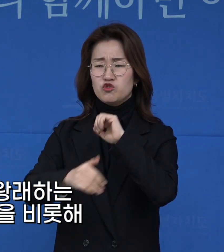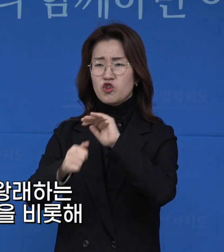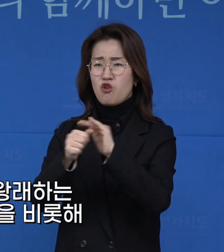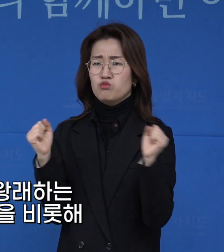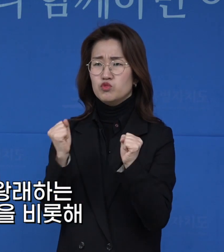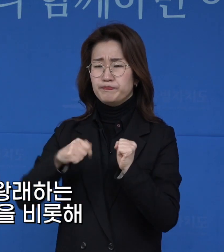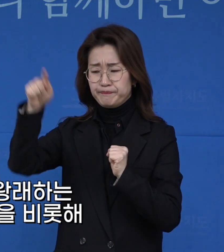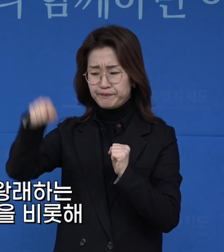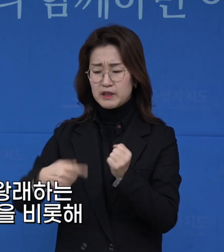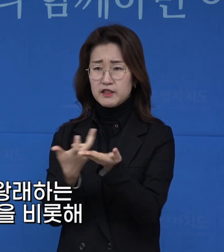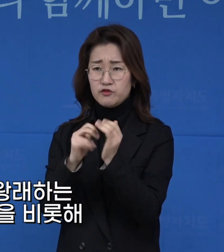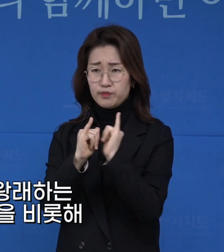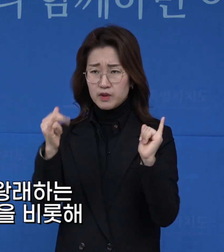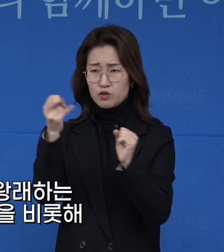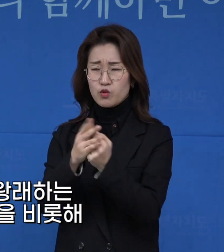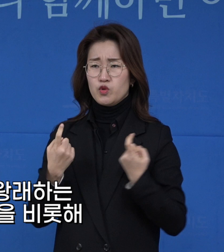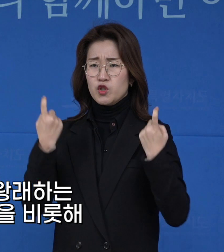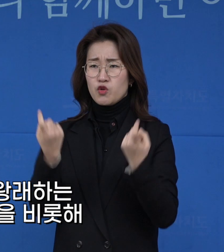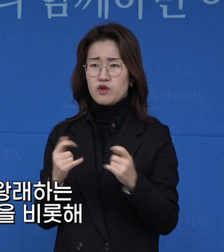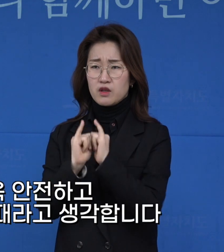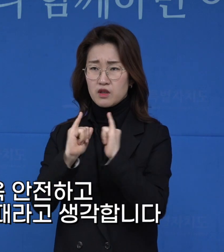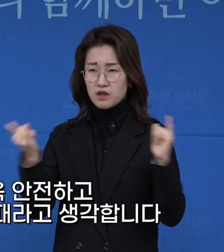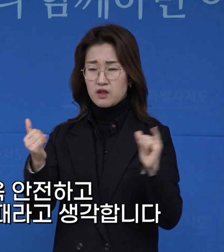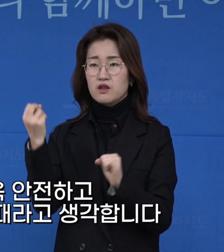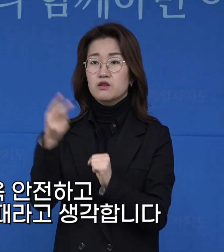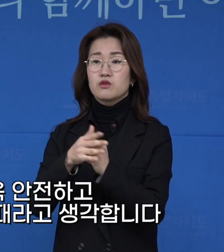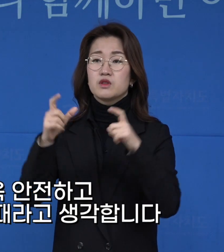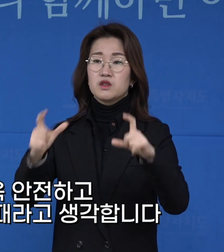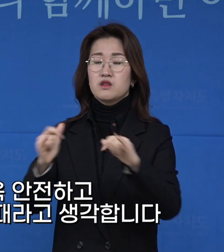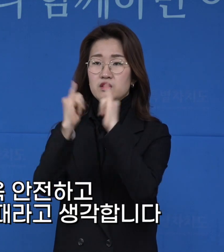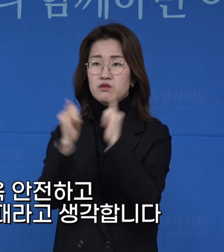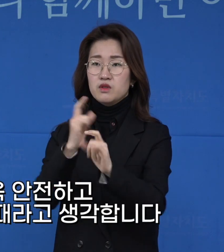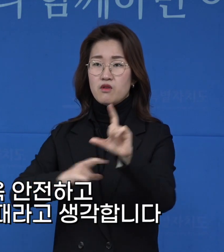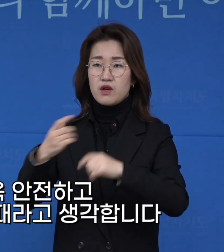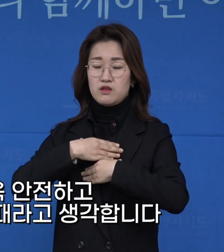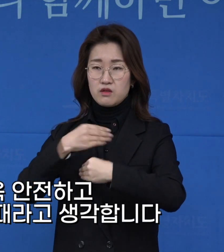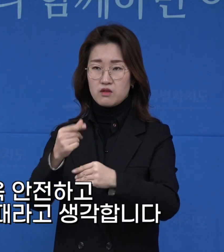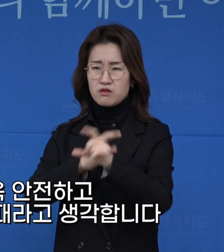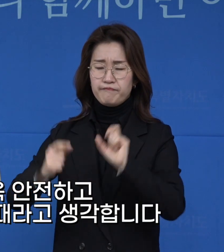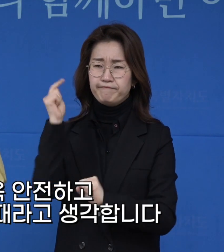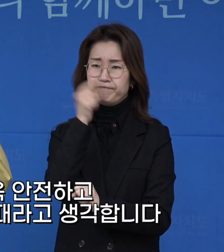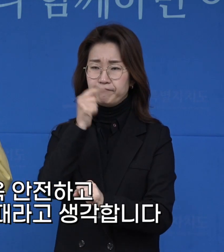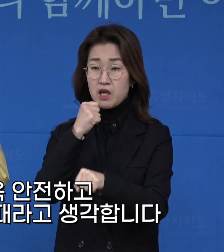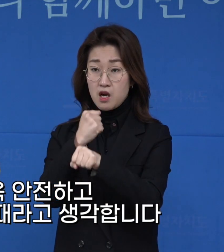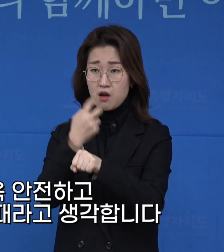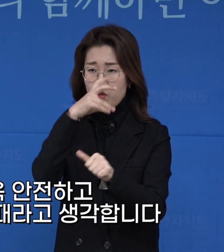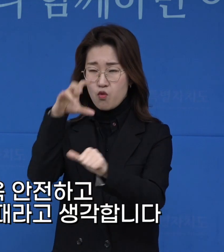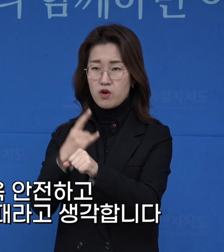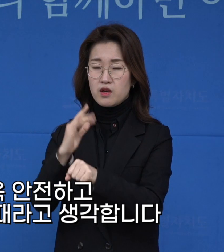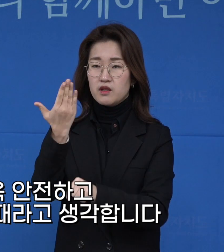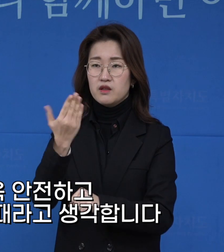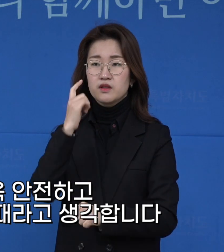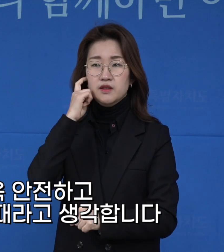안내하는 도비 흥과 여행객을 비롯해 지역 사회를 더욱 안전하고 철저하게 보호해야 할 때라고